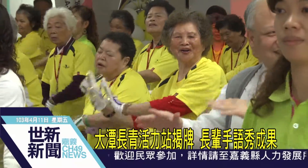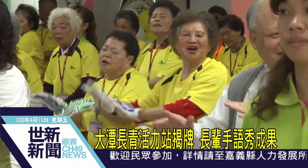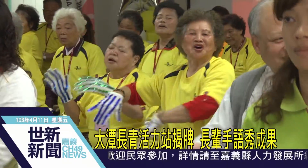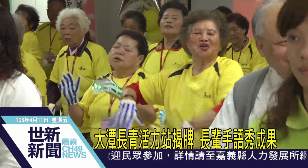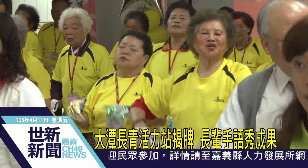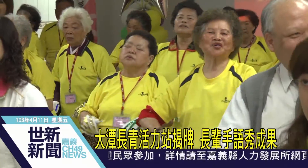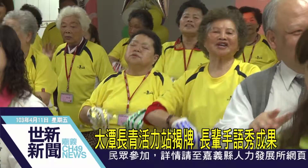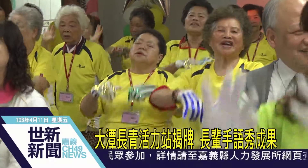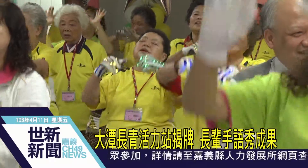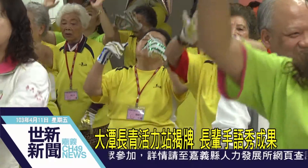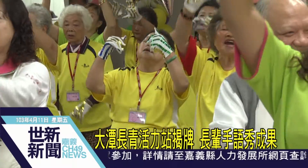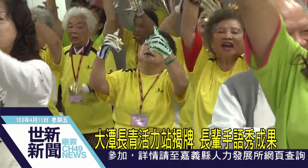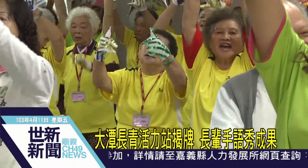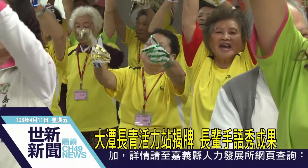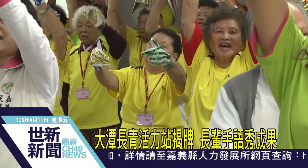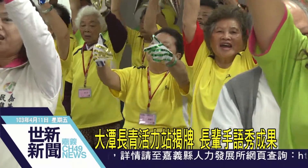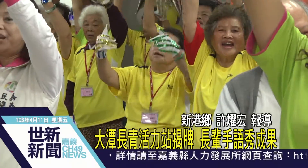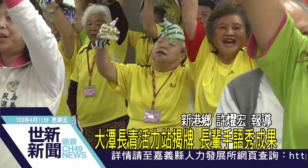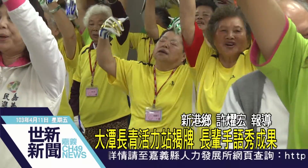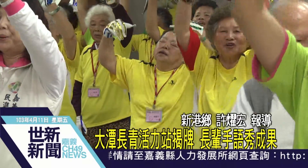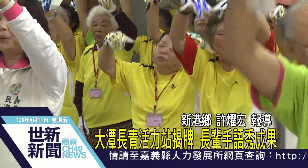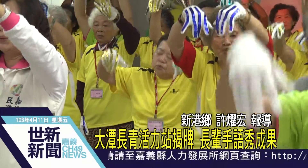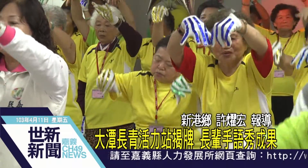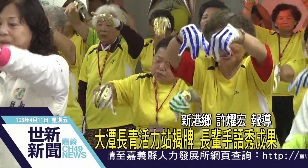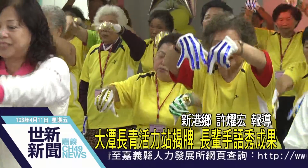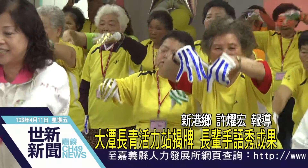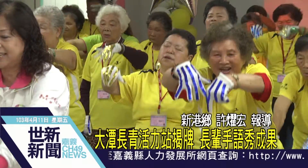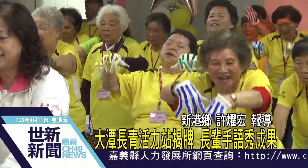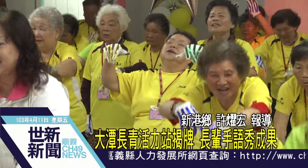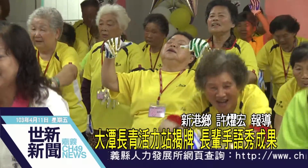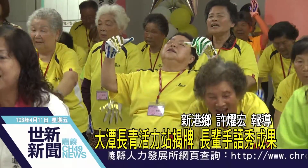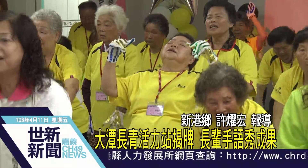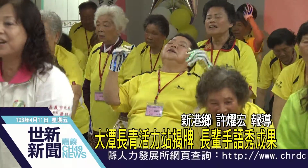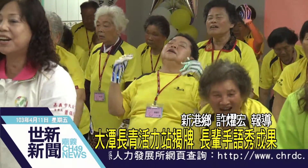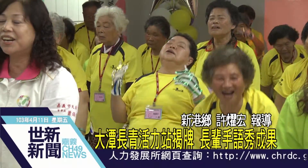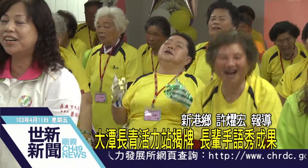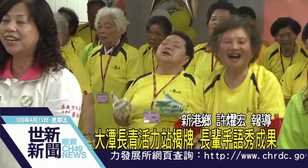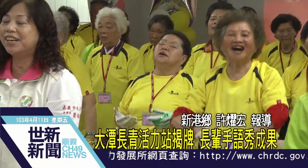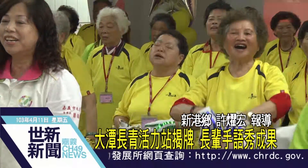满足长辈的心灵感受。新闻客家洪新港乡采访报道。